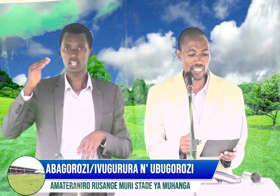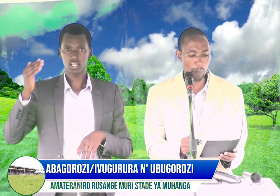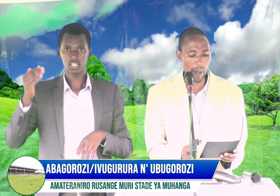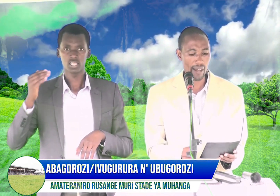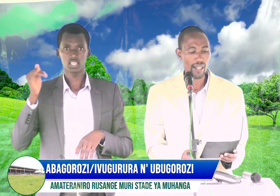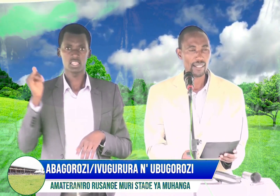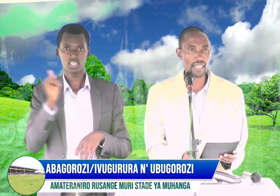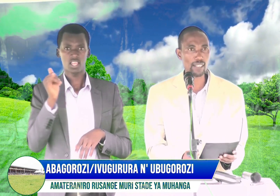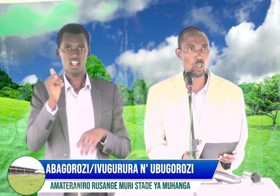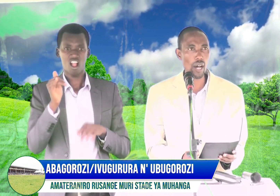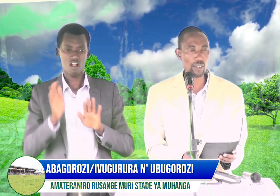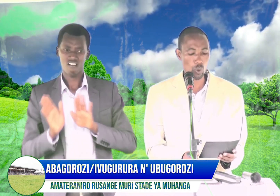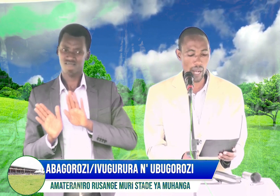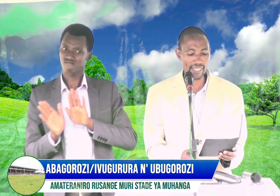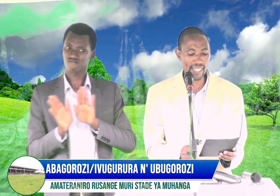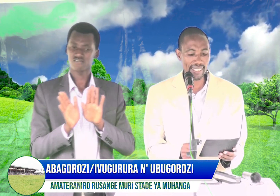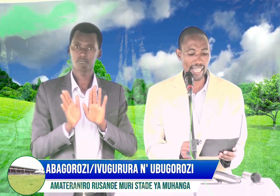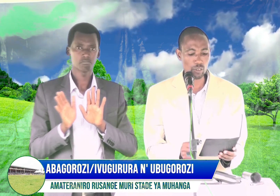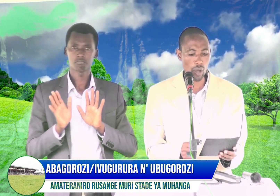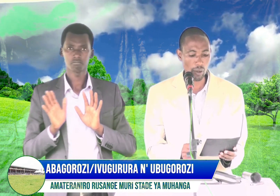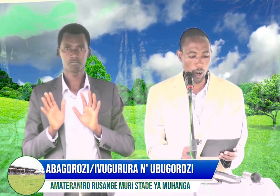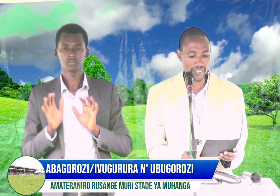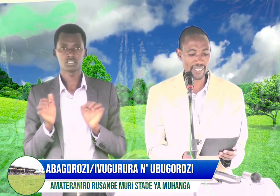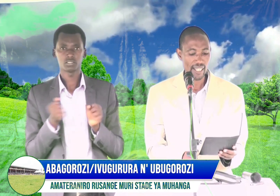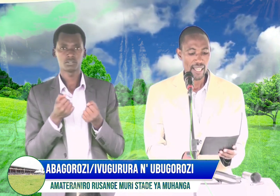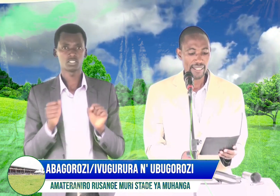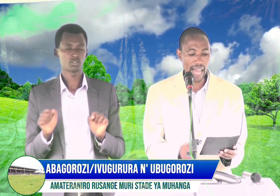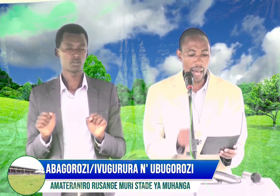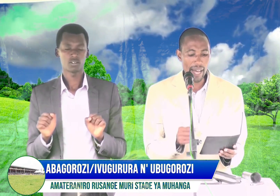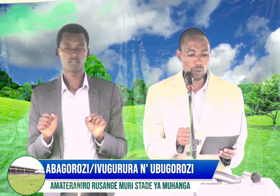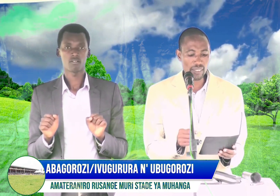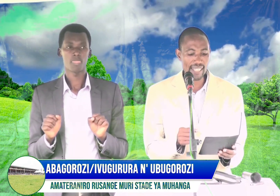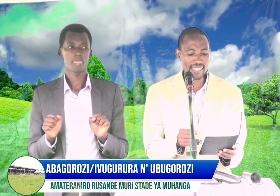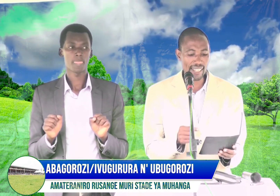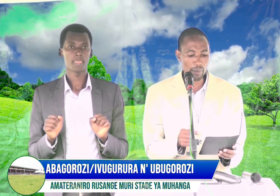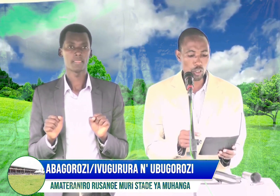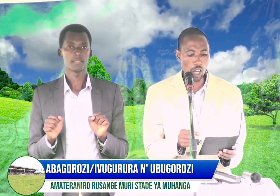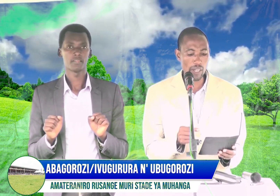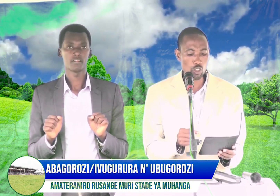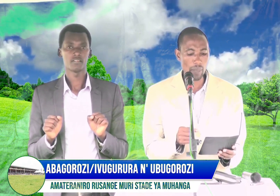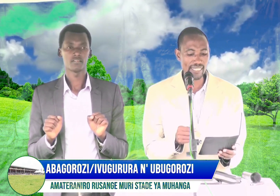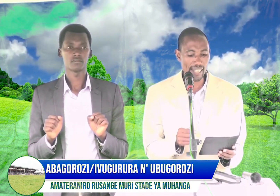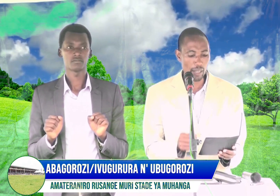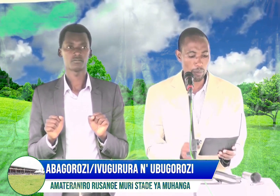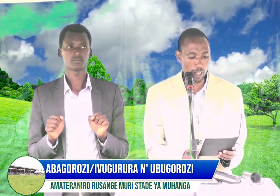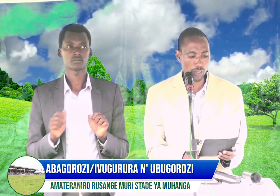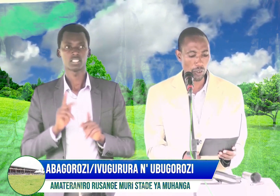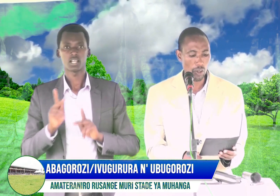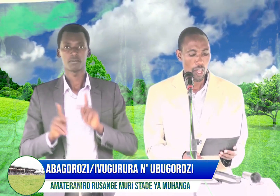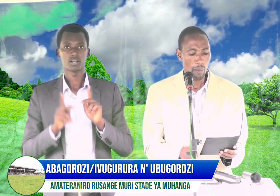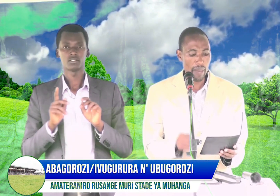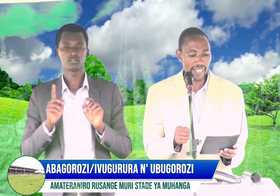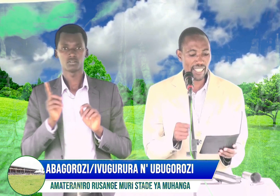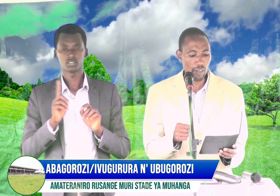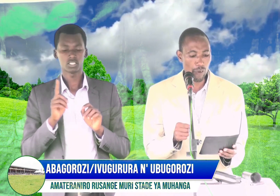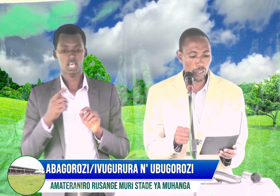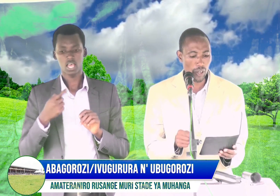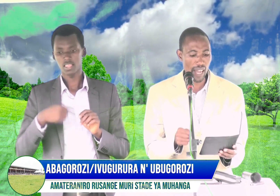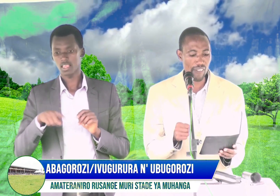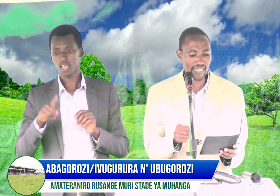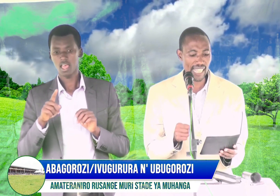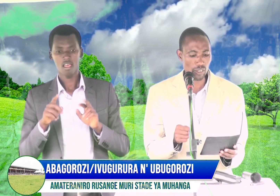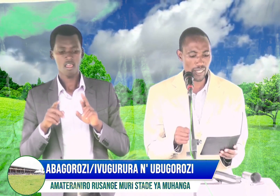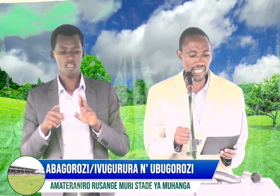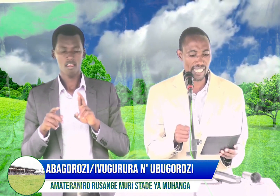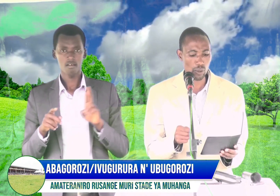ne passe pas tantôt à droite et tantôt à gauche n'abantu tasanga iburyo ngo ejo basanga ibumoso meki vondo